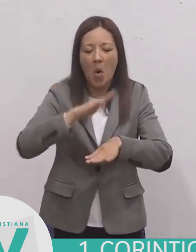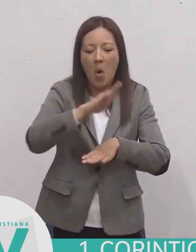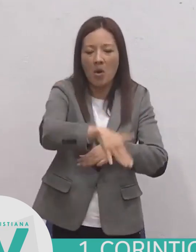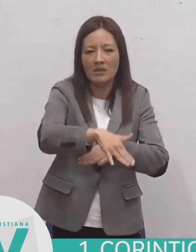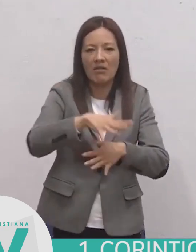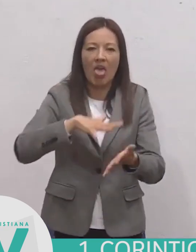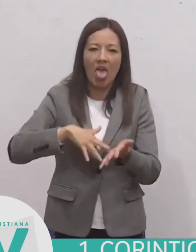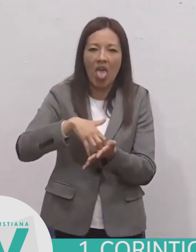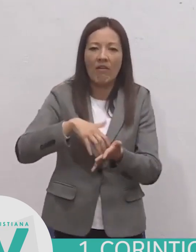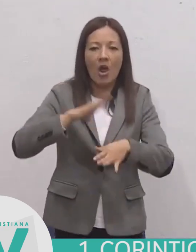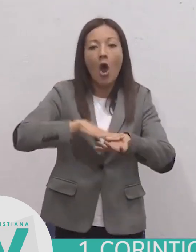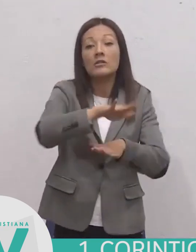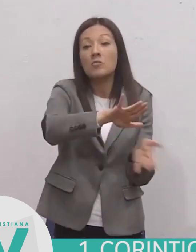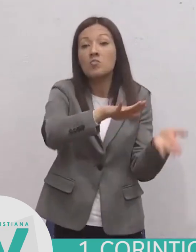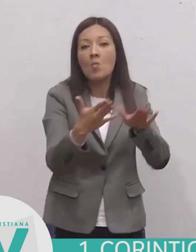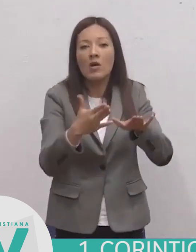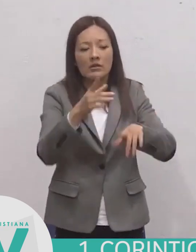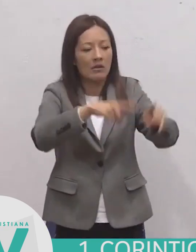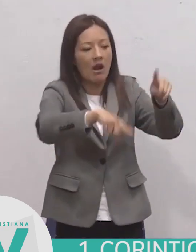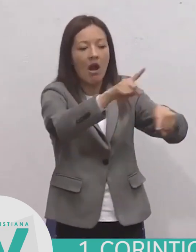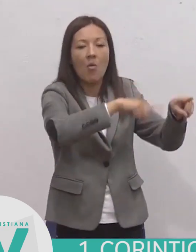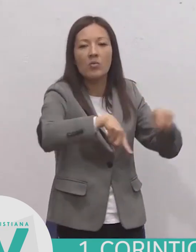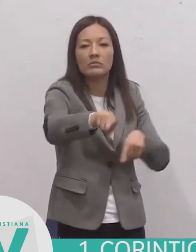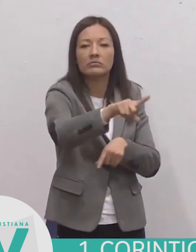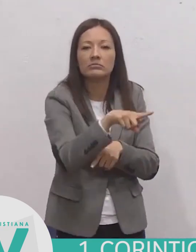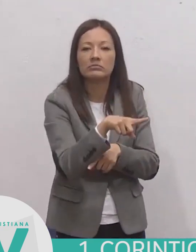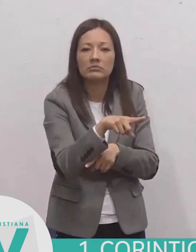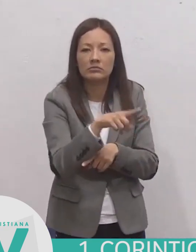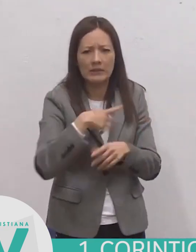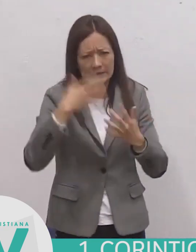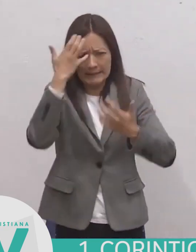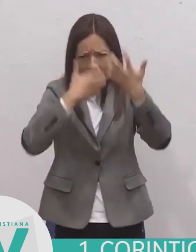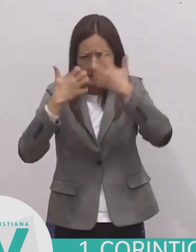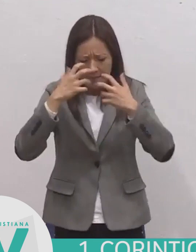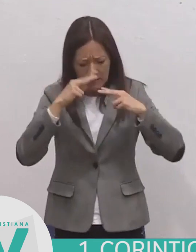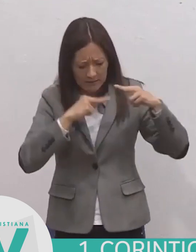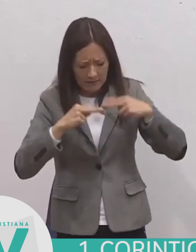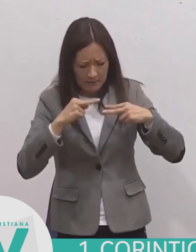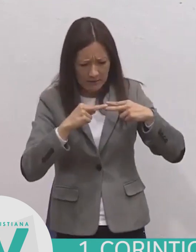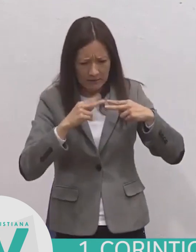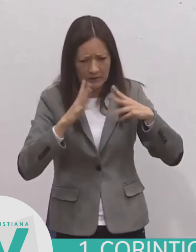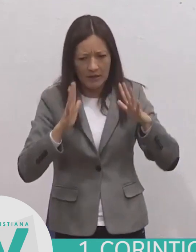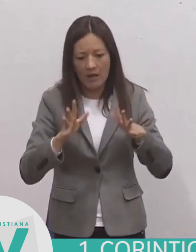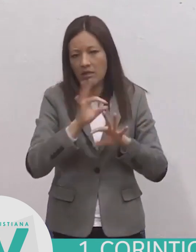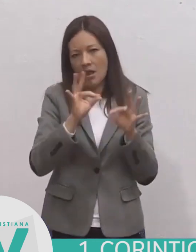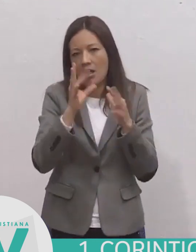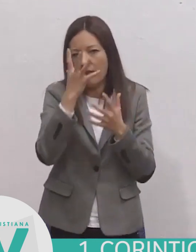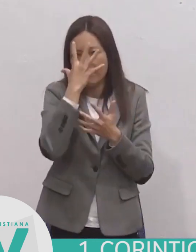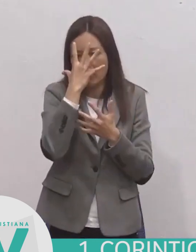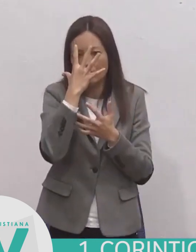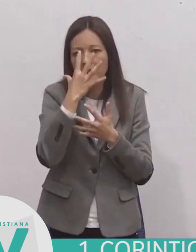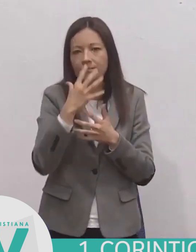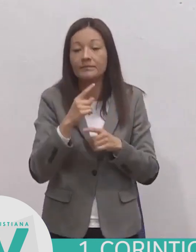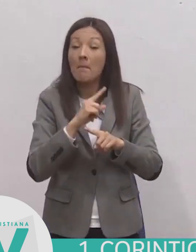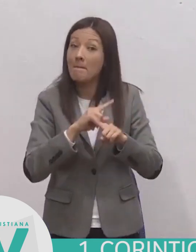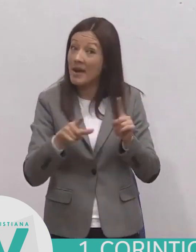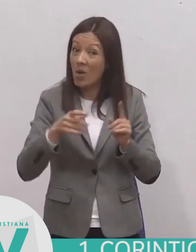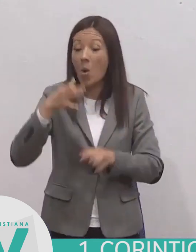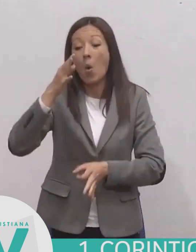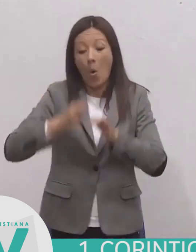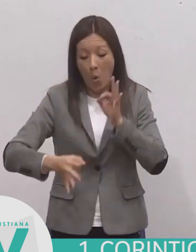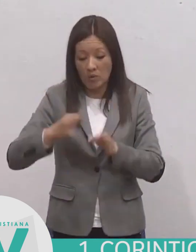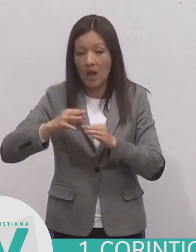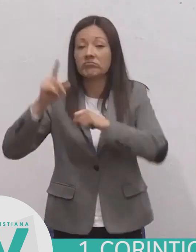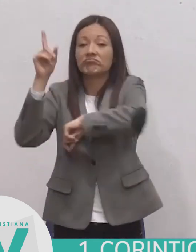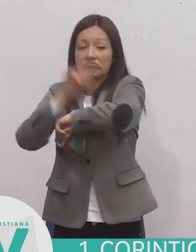duermen. Si pues nos examinamos a nosotros mismos, no seríamos avergonzados, mas siendo juzgados somos castigados por